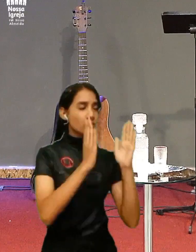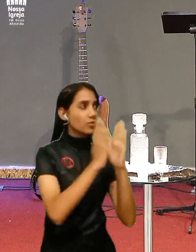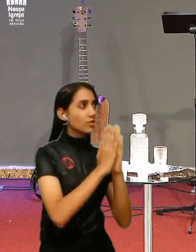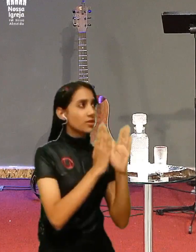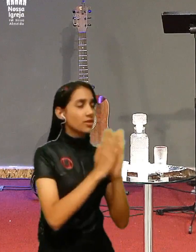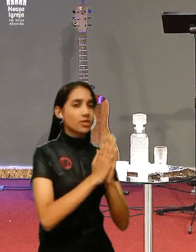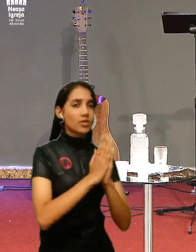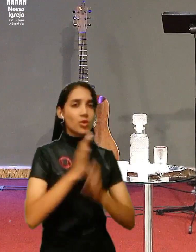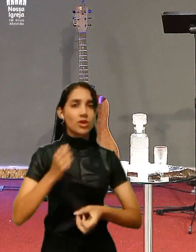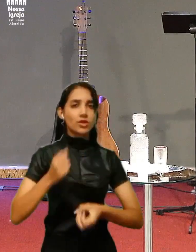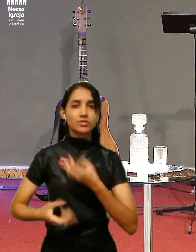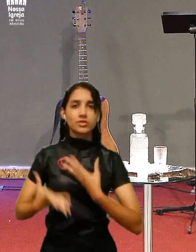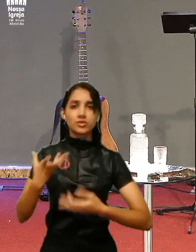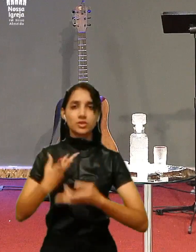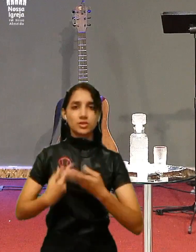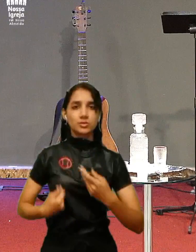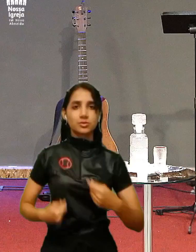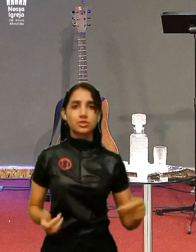um avivamento.